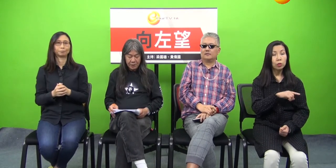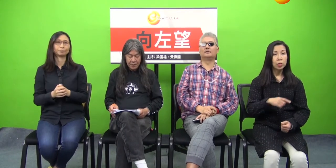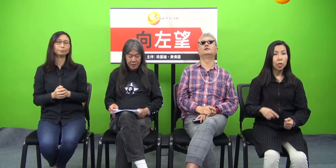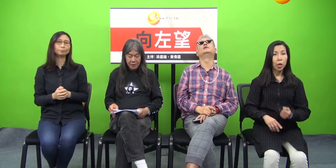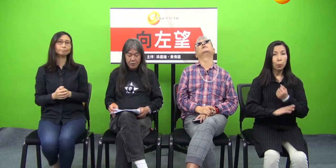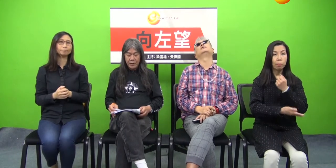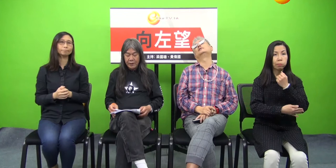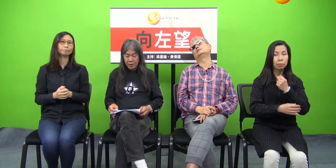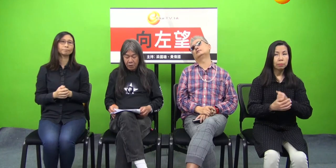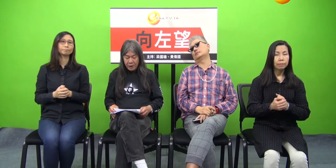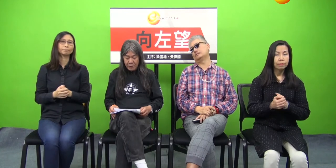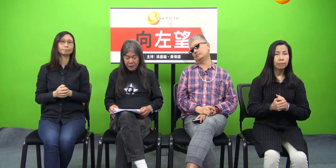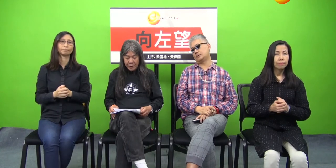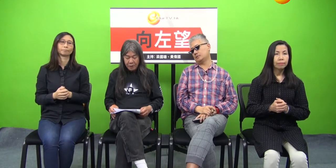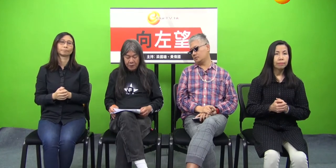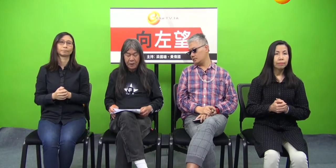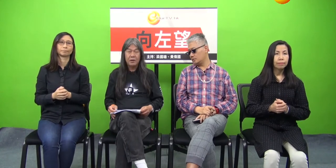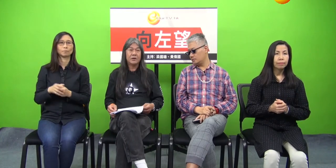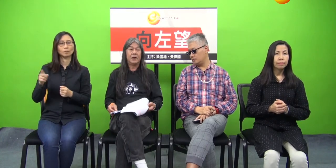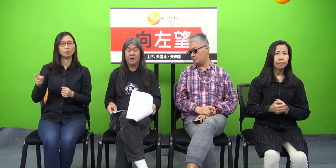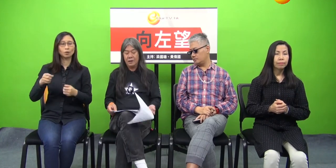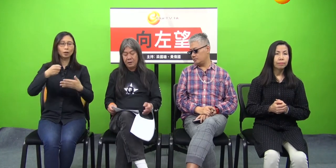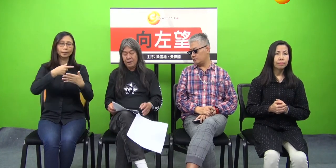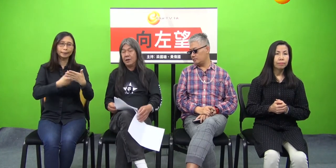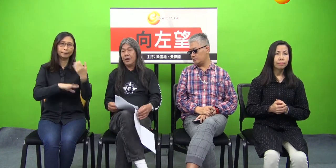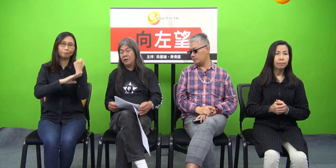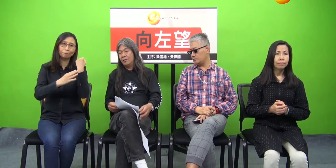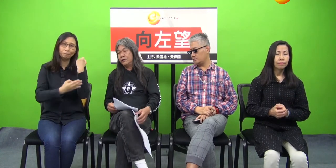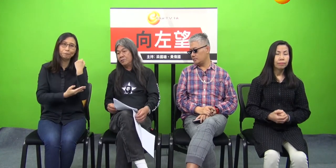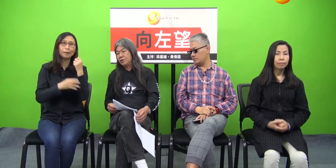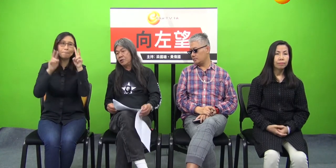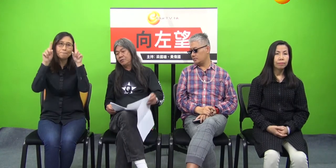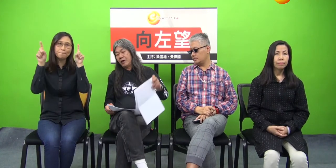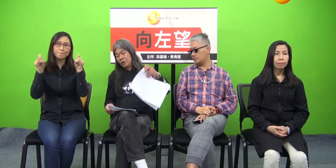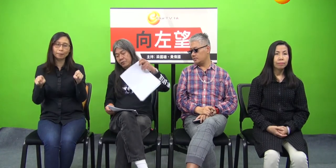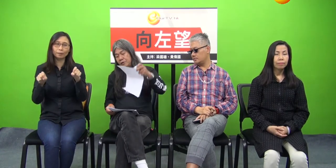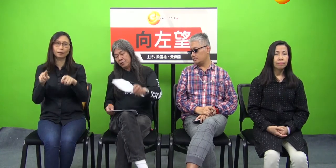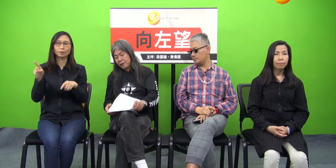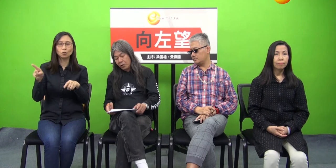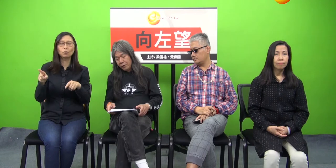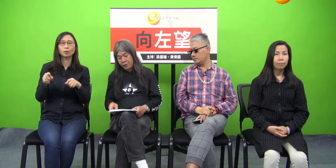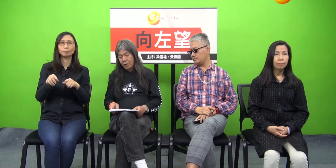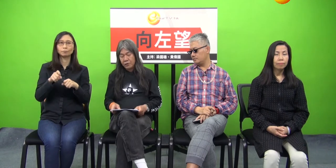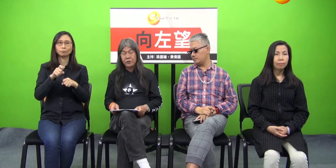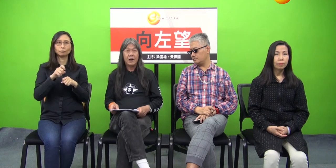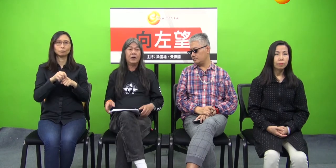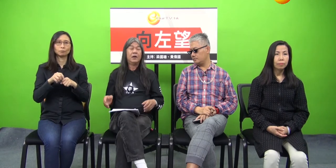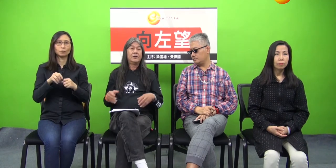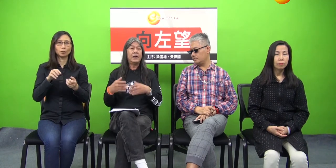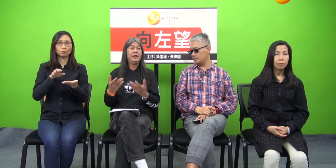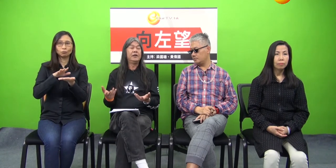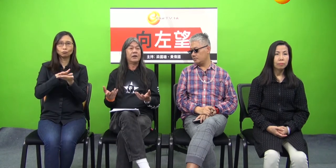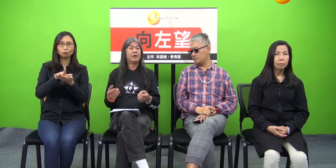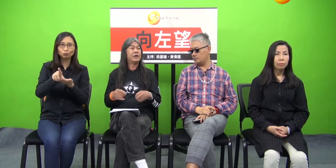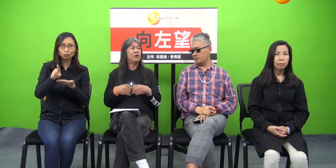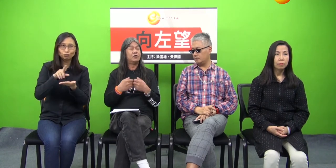单。咁所以其实讲宪法呢个问题咧，我觉得王振民仲犯咗一个问题，佢系宪法学嘅专家。制